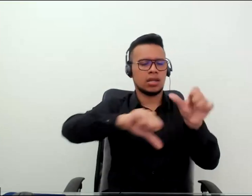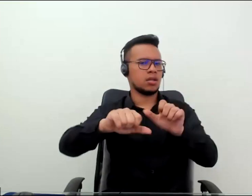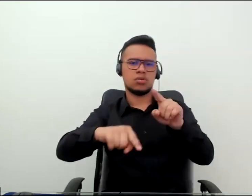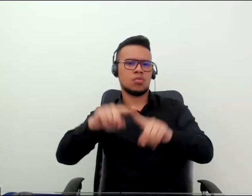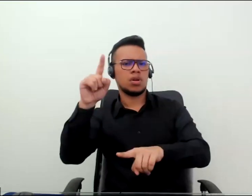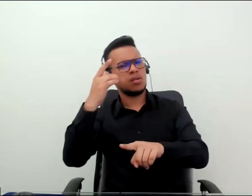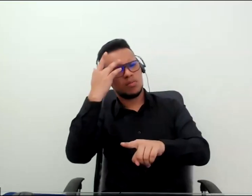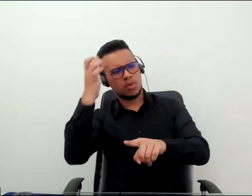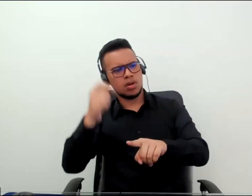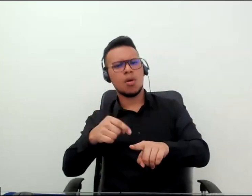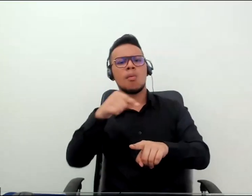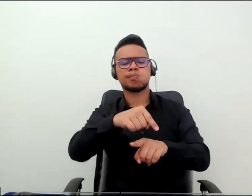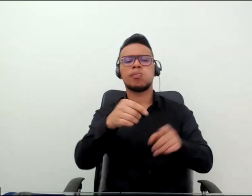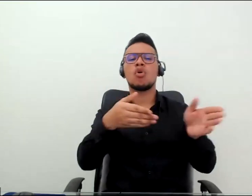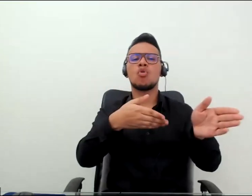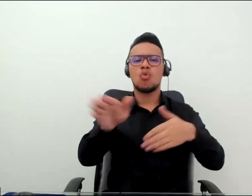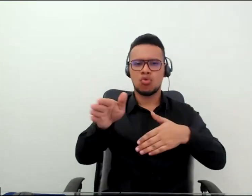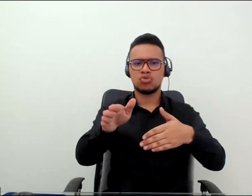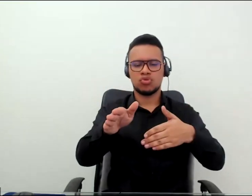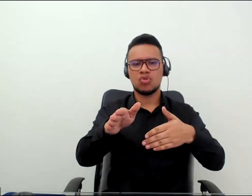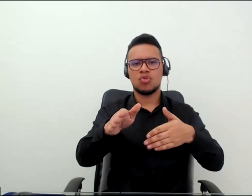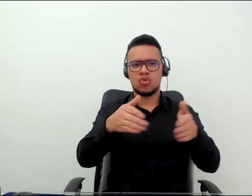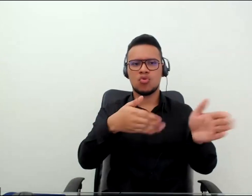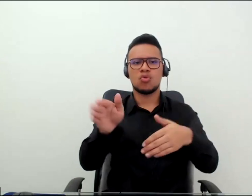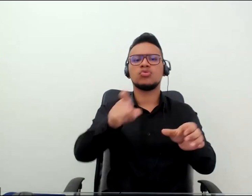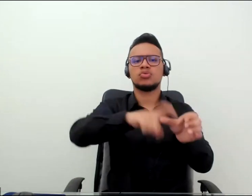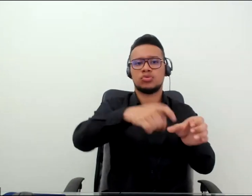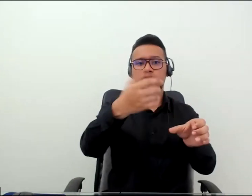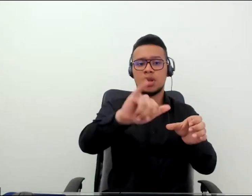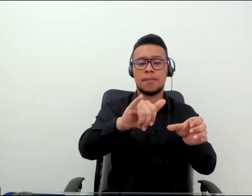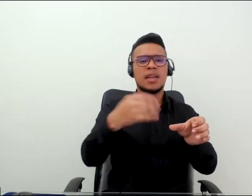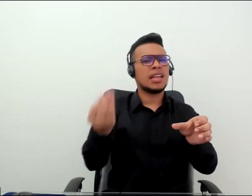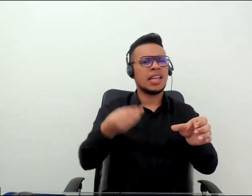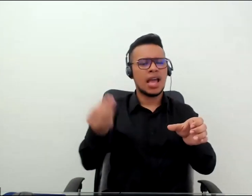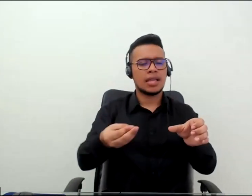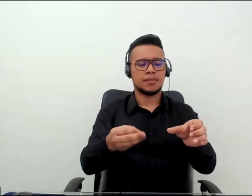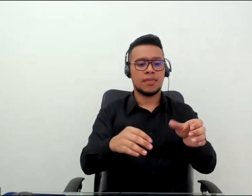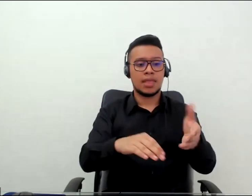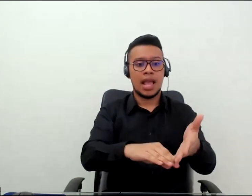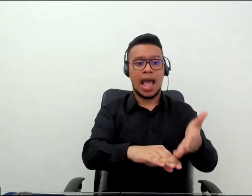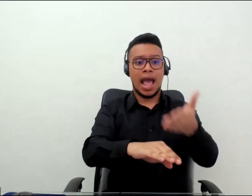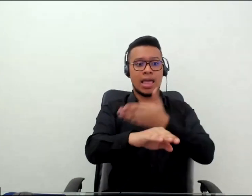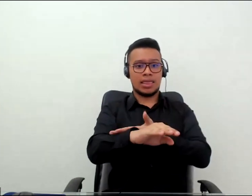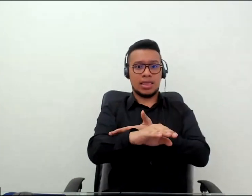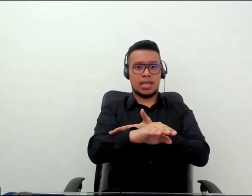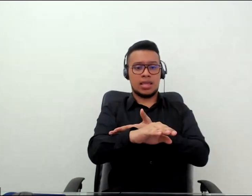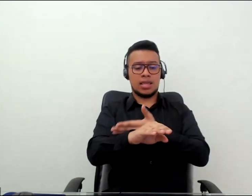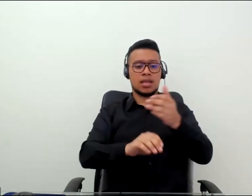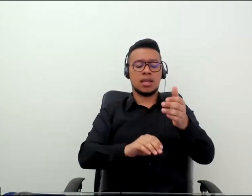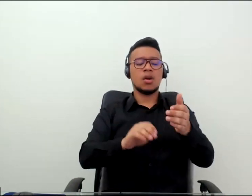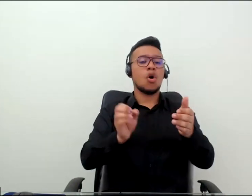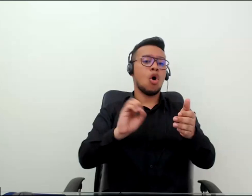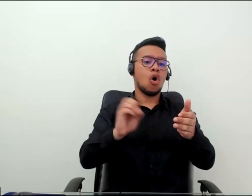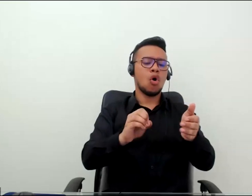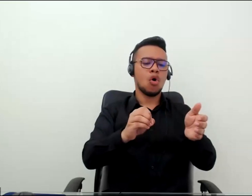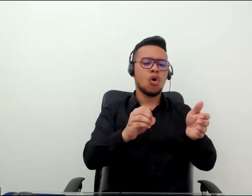entonces La idea es que este beneficiario pueda solicitar el cambio de programa cuando finalice